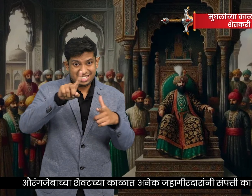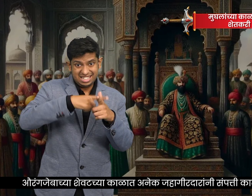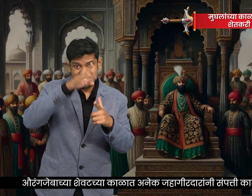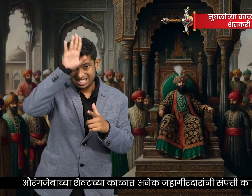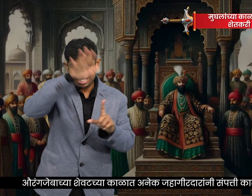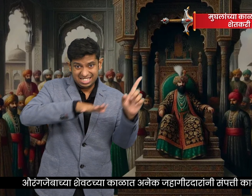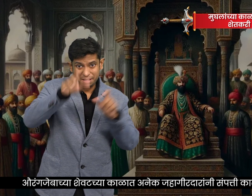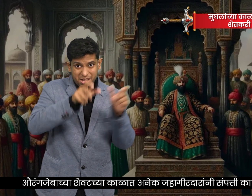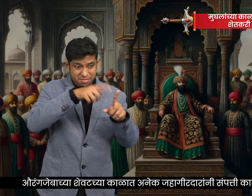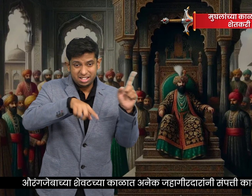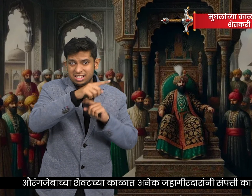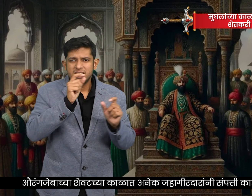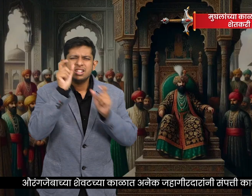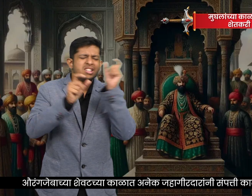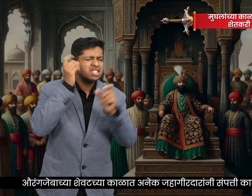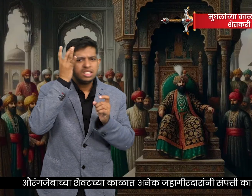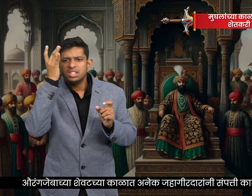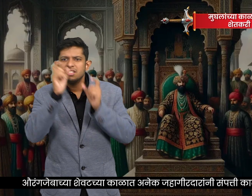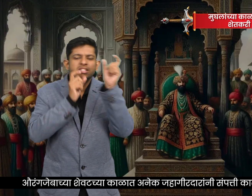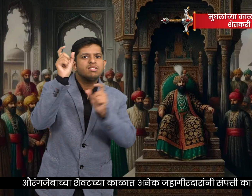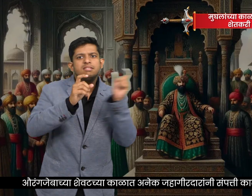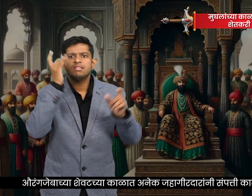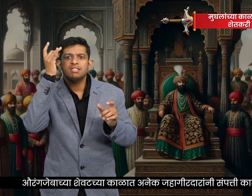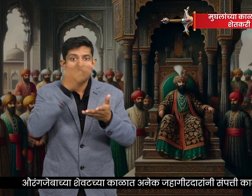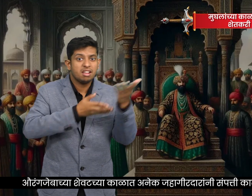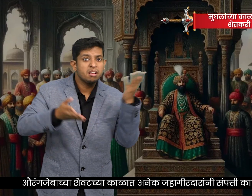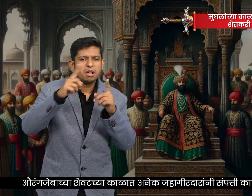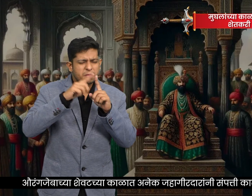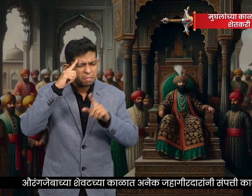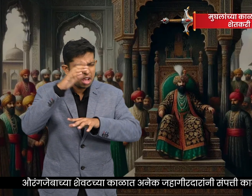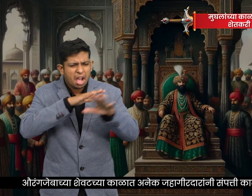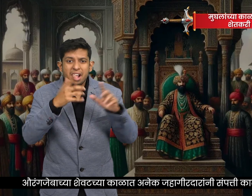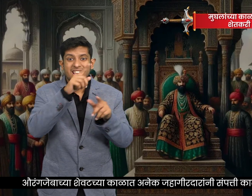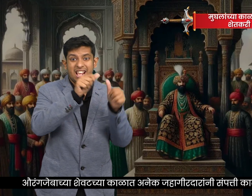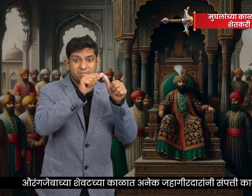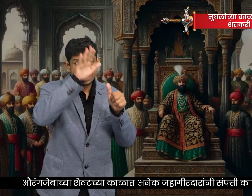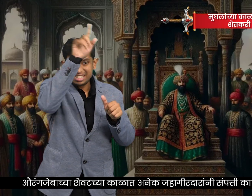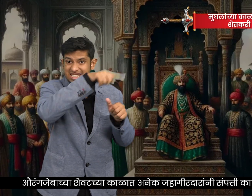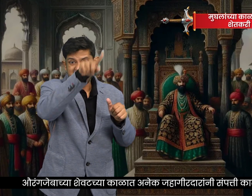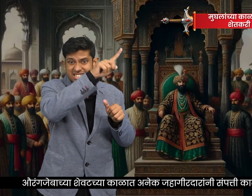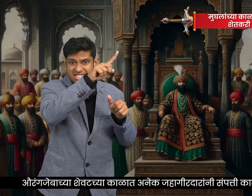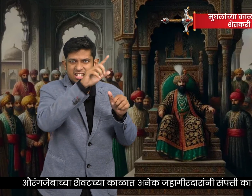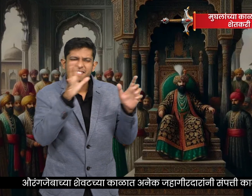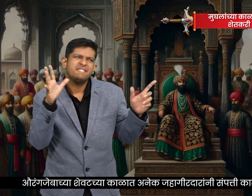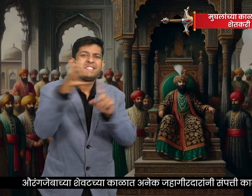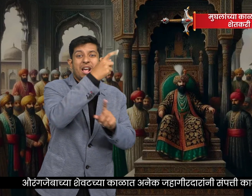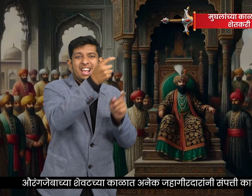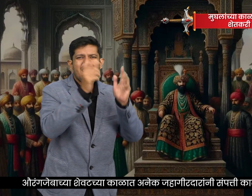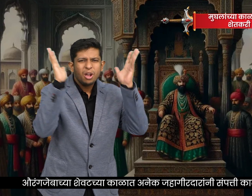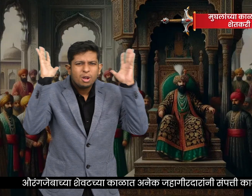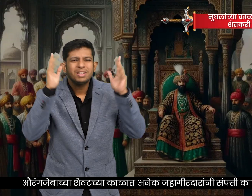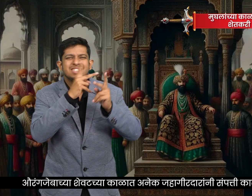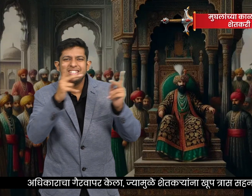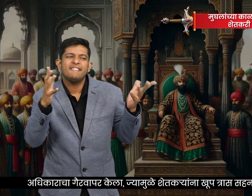औरंगजेबाच्या शेवटच्या काळात अनेक जहांगीरदारांनी संपत्ती